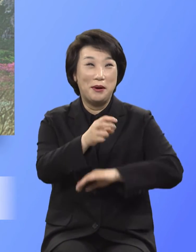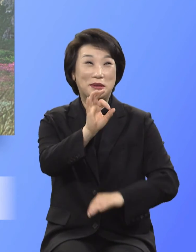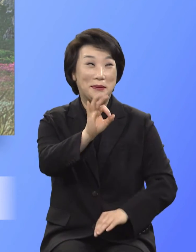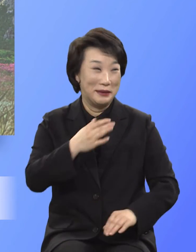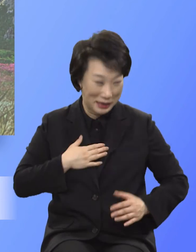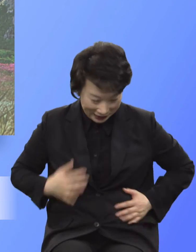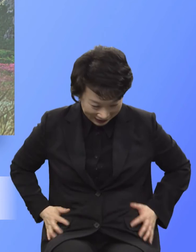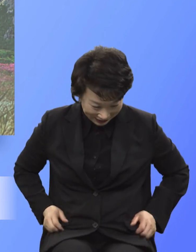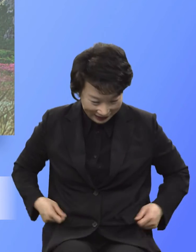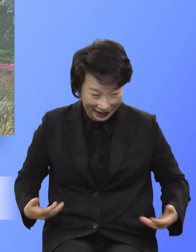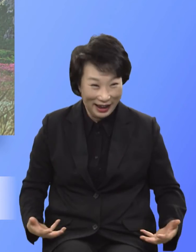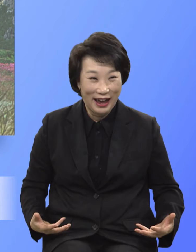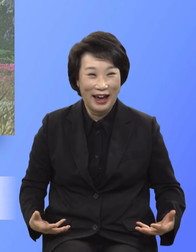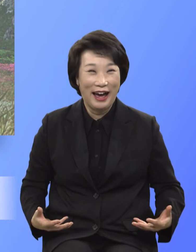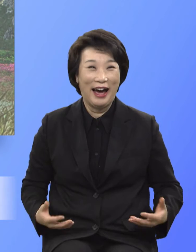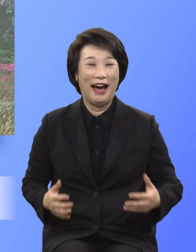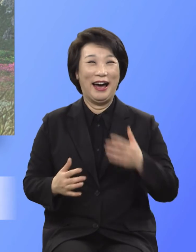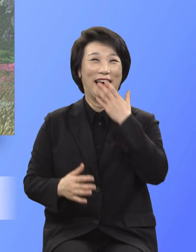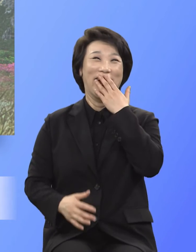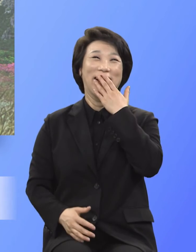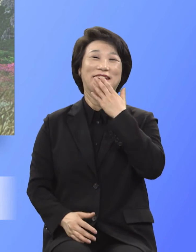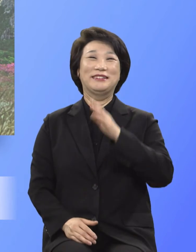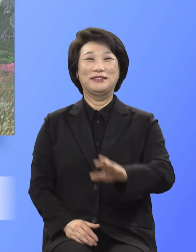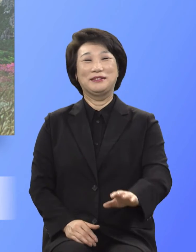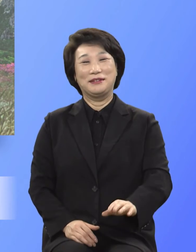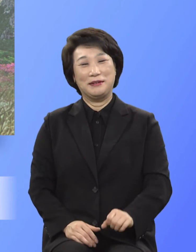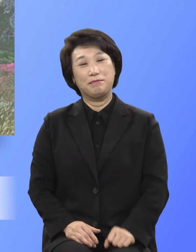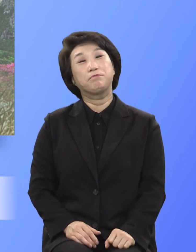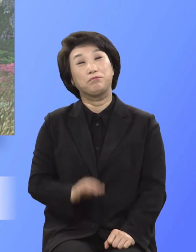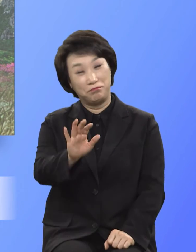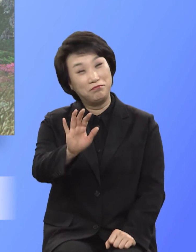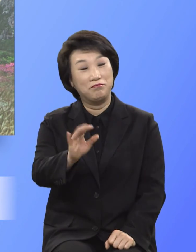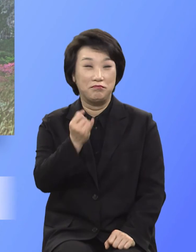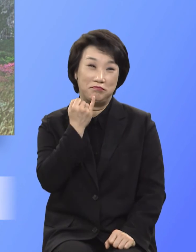버스 탈 차비가 하나, 기차 차비가 없어요.